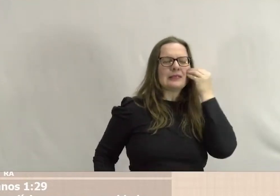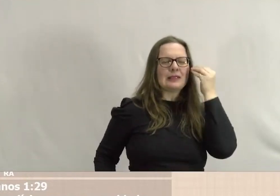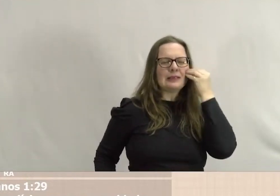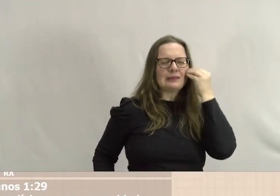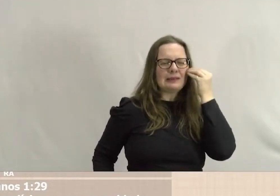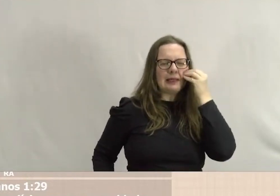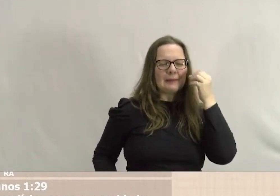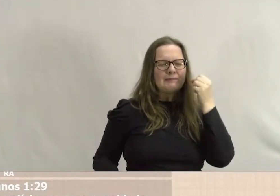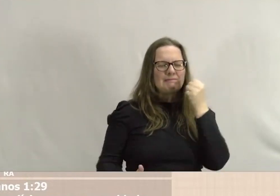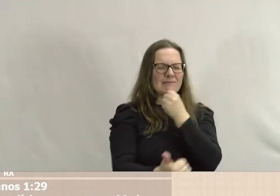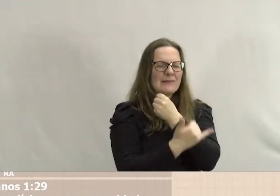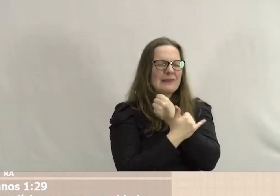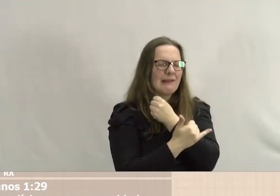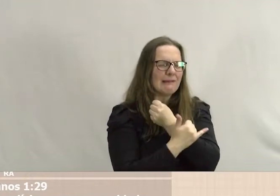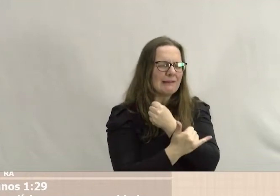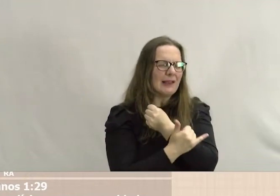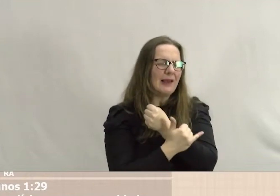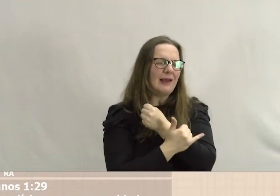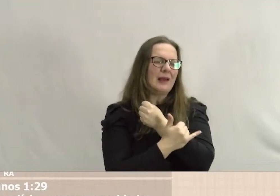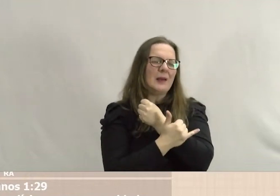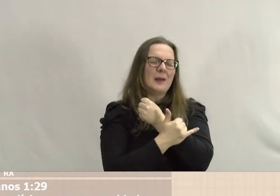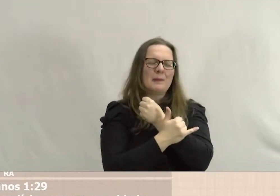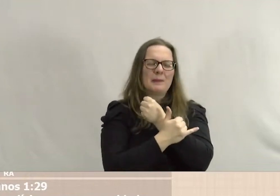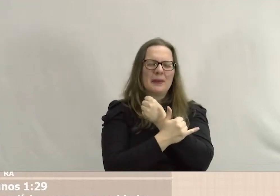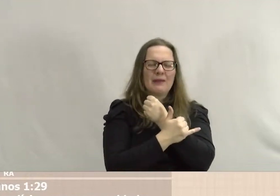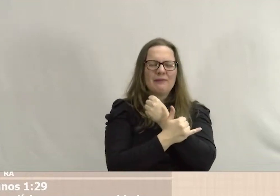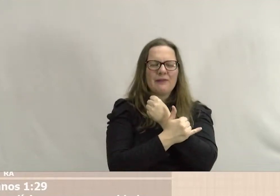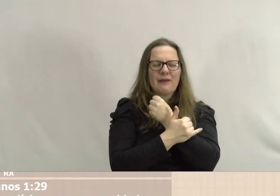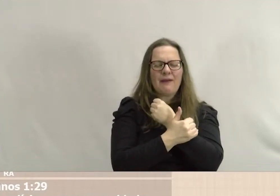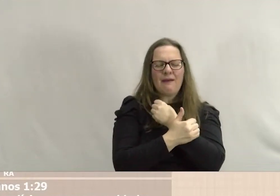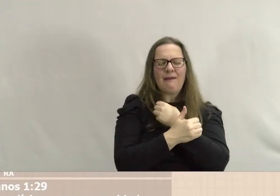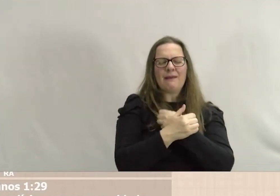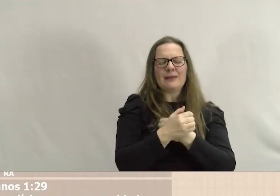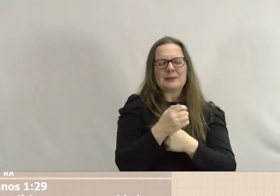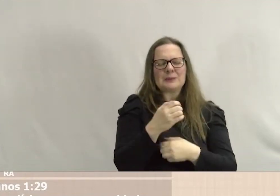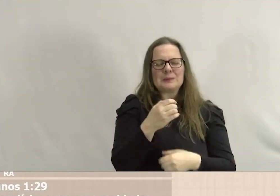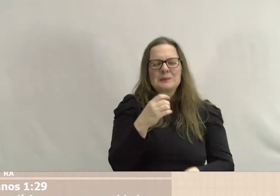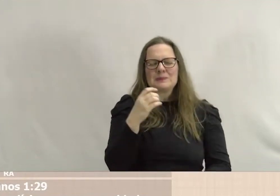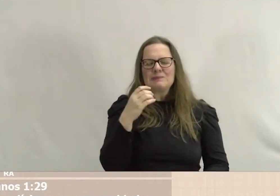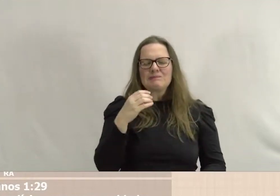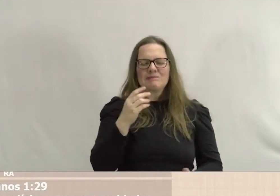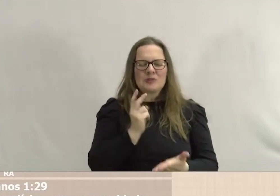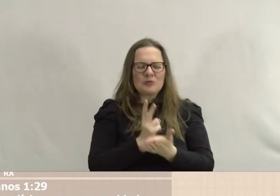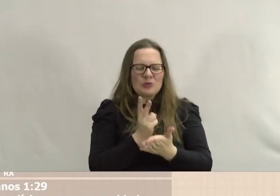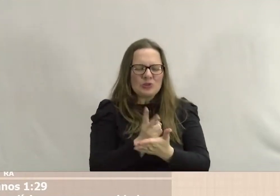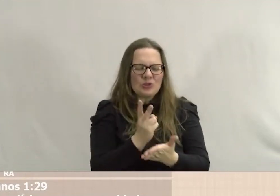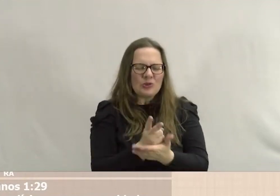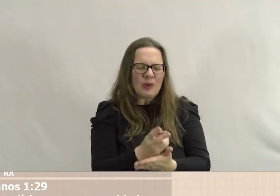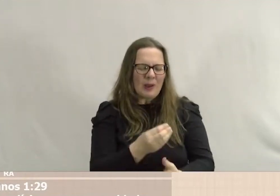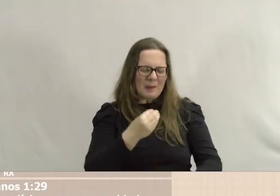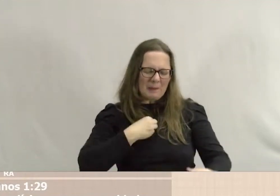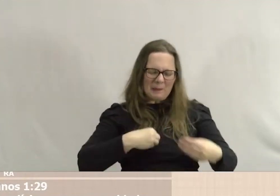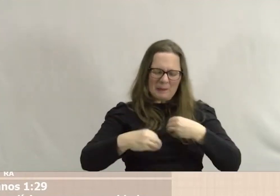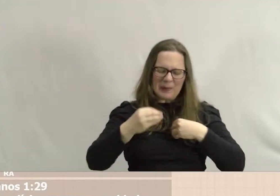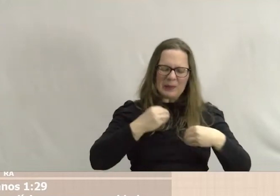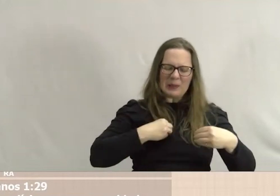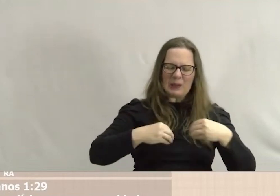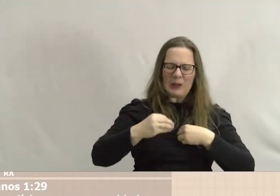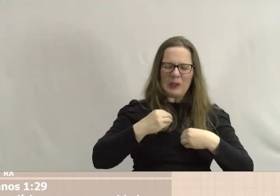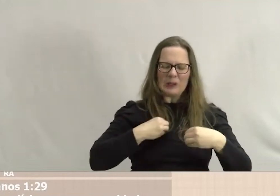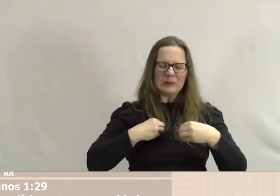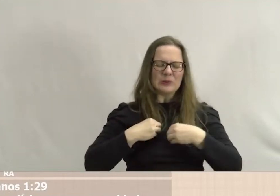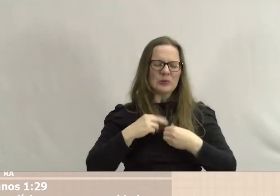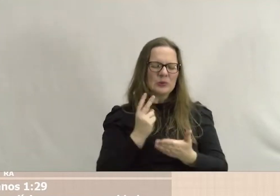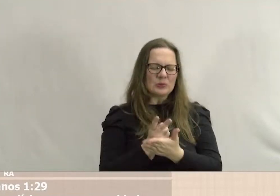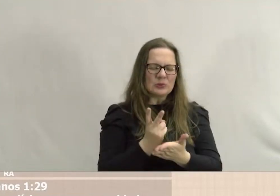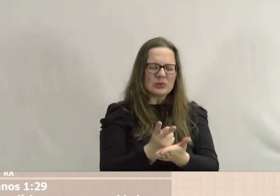para relacionamento, para que Deus pudesse usar o homem para entrelaçar uns com os outros através do amor, por meio